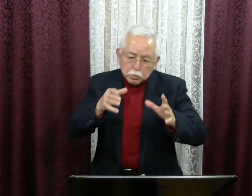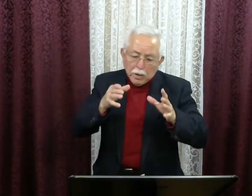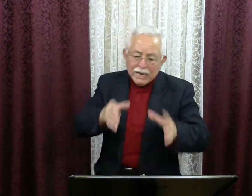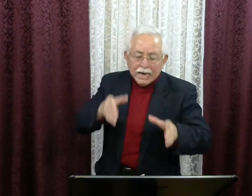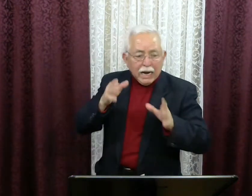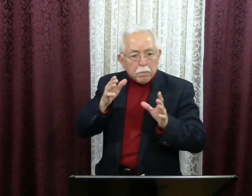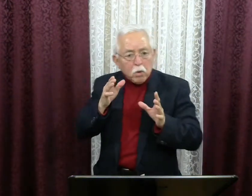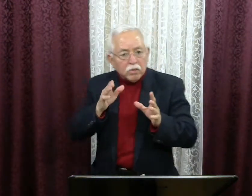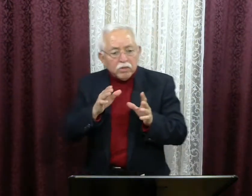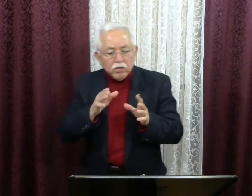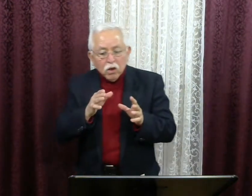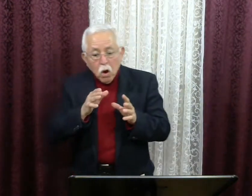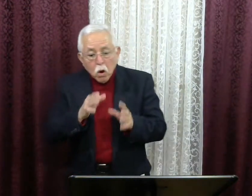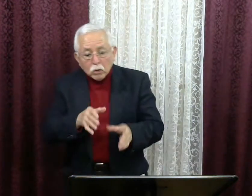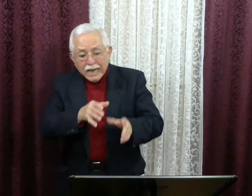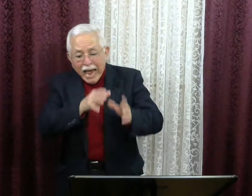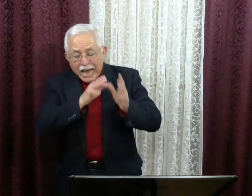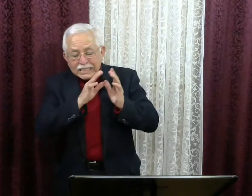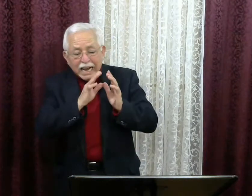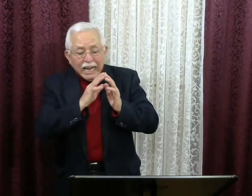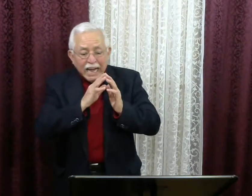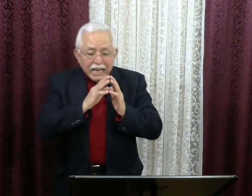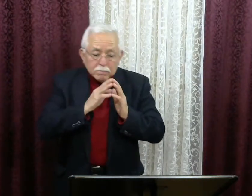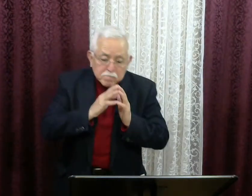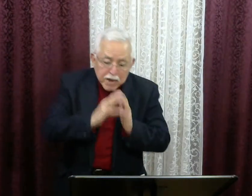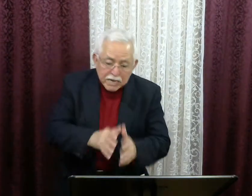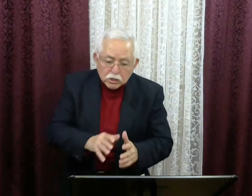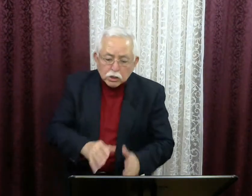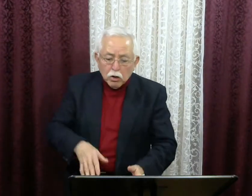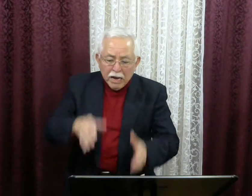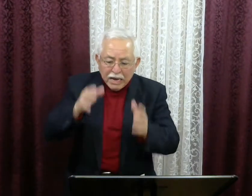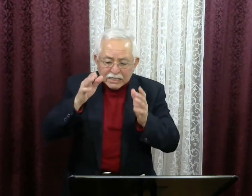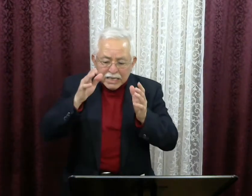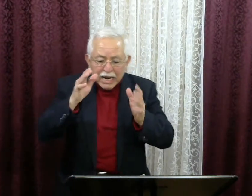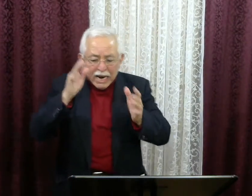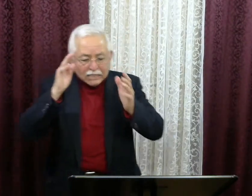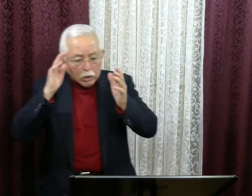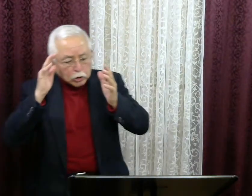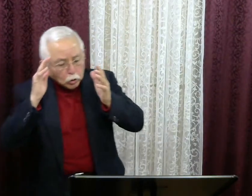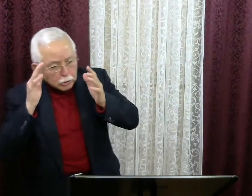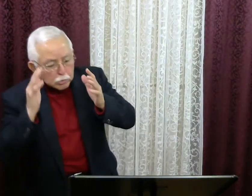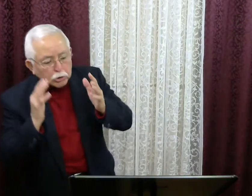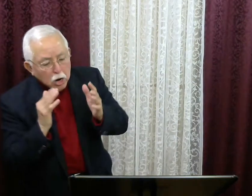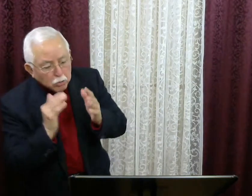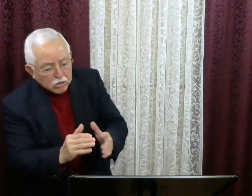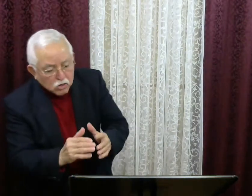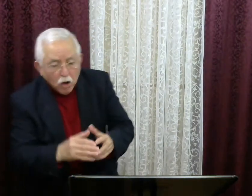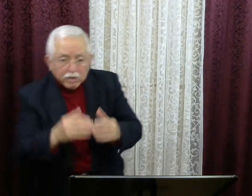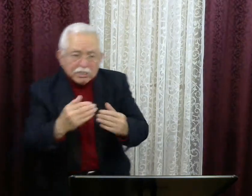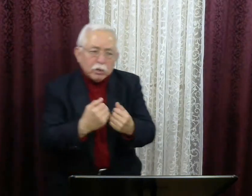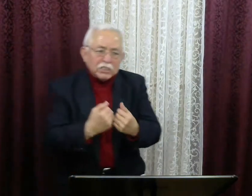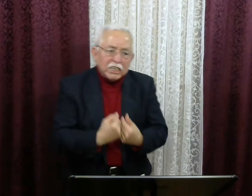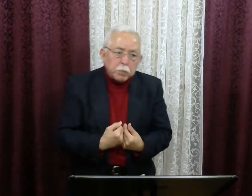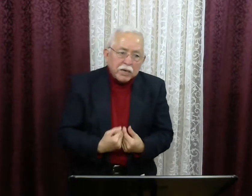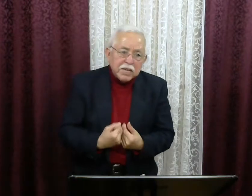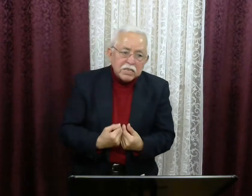Pablo explica, hermanos, que el amor de Dios es tan inmenso que llega hasta los últimos rincones de nuestra experiencia.